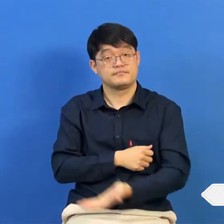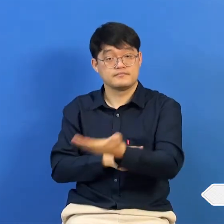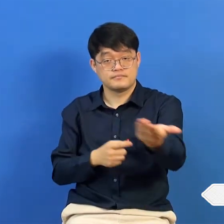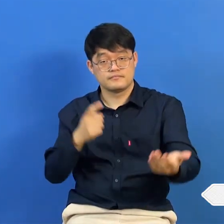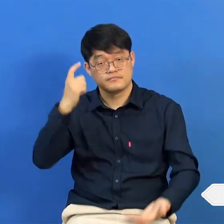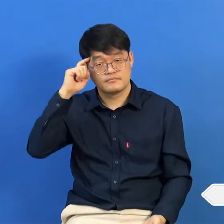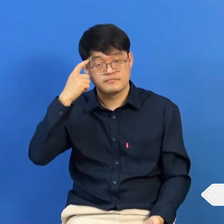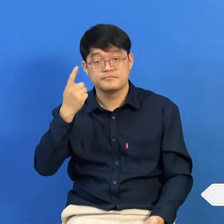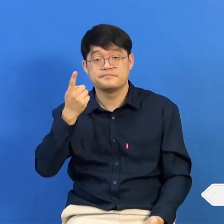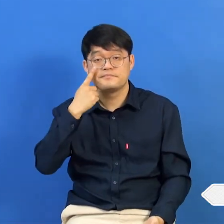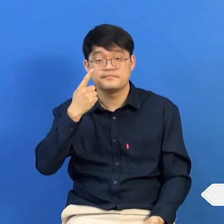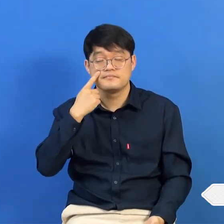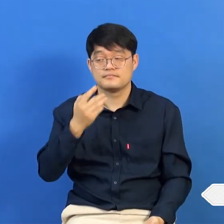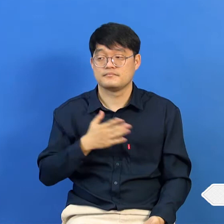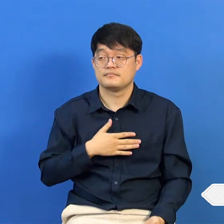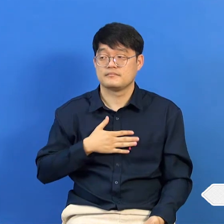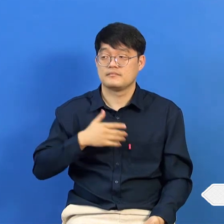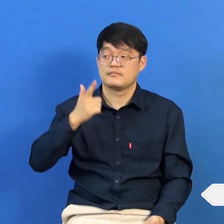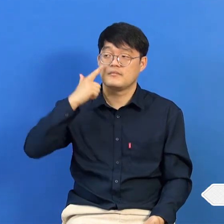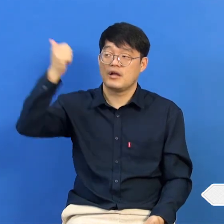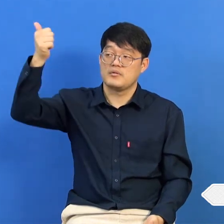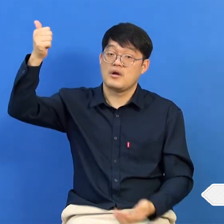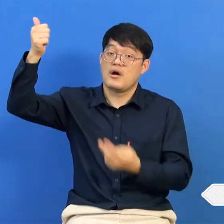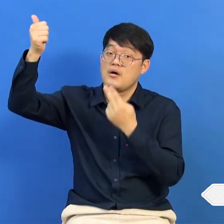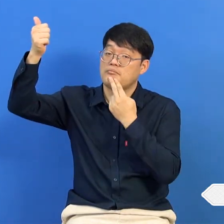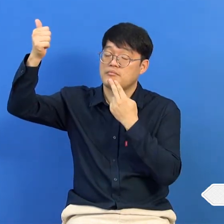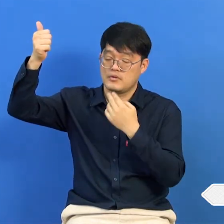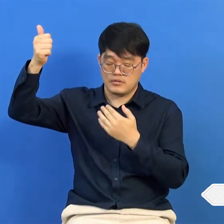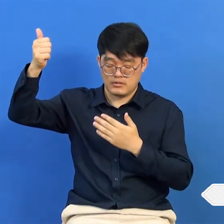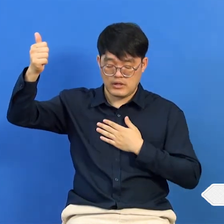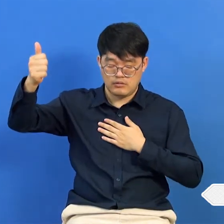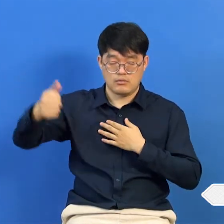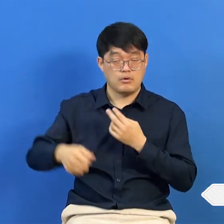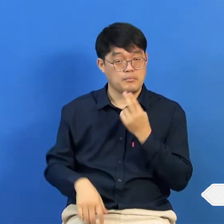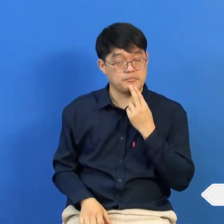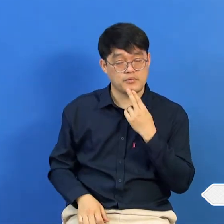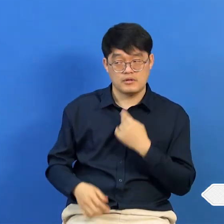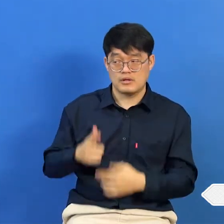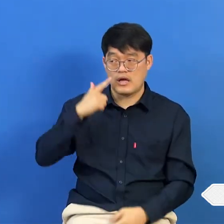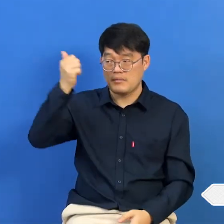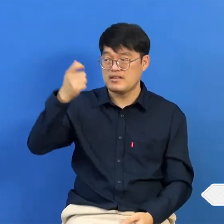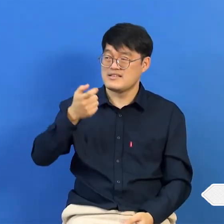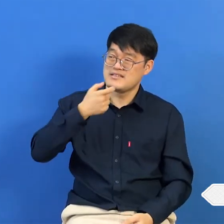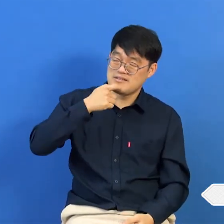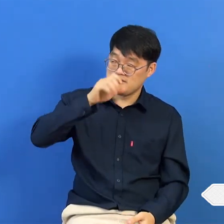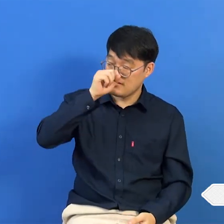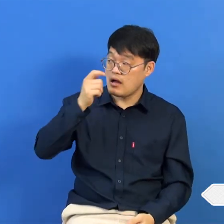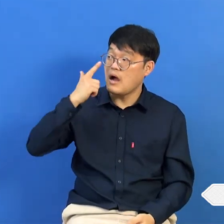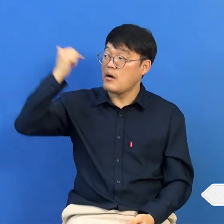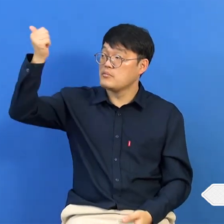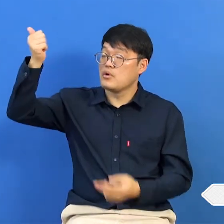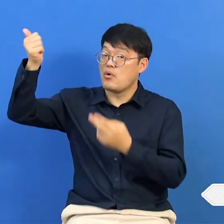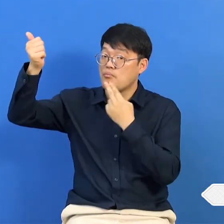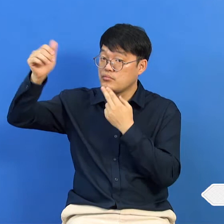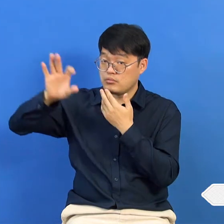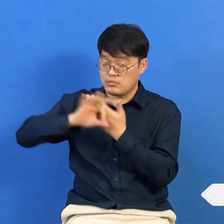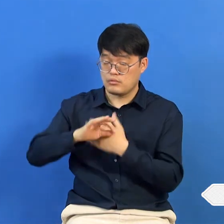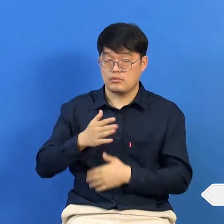내 아버지가 없으면 나는 없습니다. 아버지가 싫든 좋든 아버지가 없으면 나는 없는 것